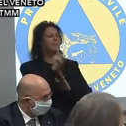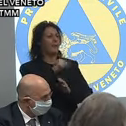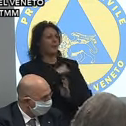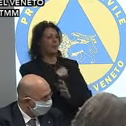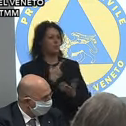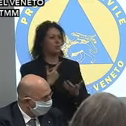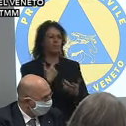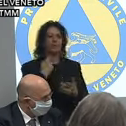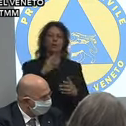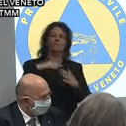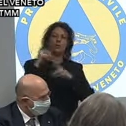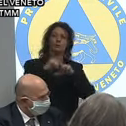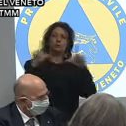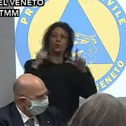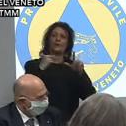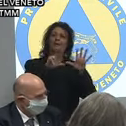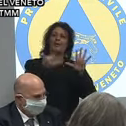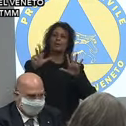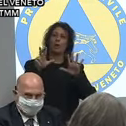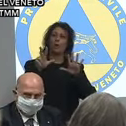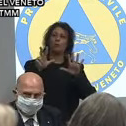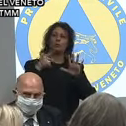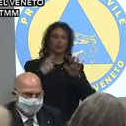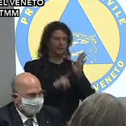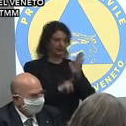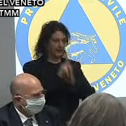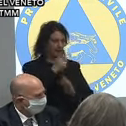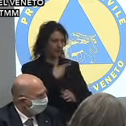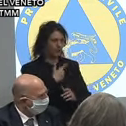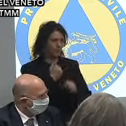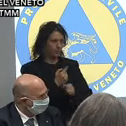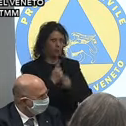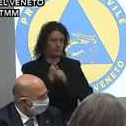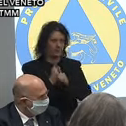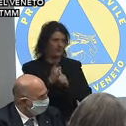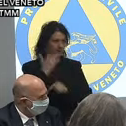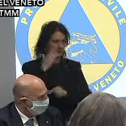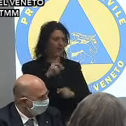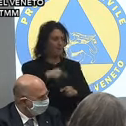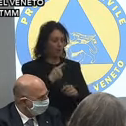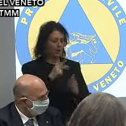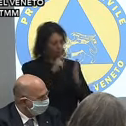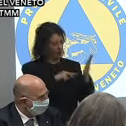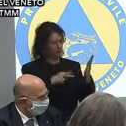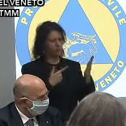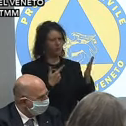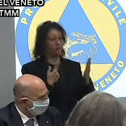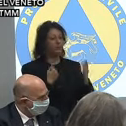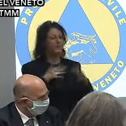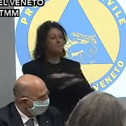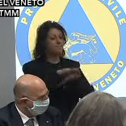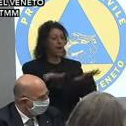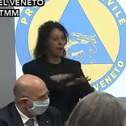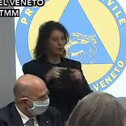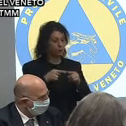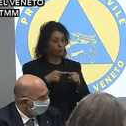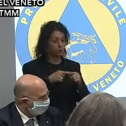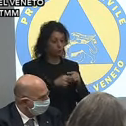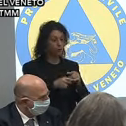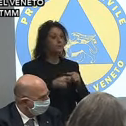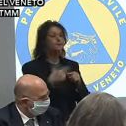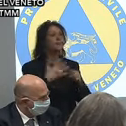misura 36 il termometro, prima roba, e dopo si legge che se vai a farti un bagno devi tornare su acqua